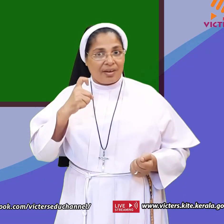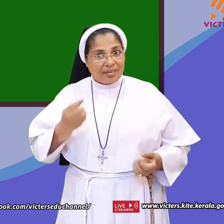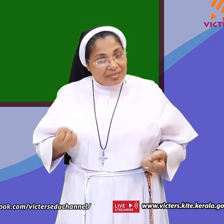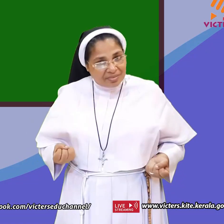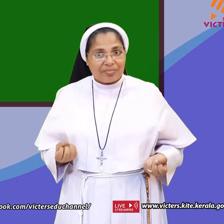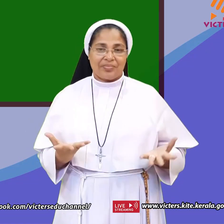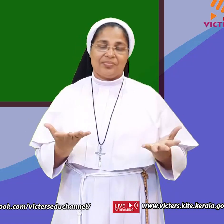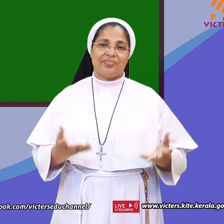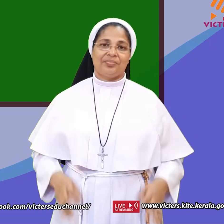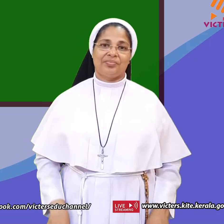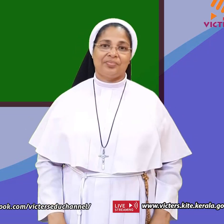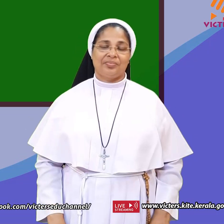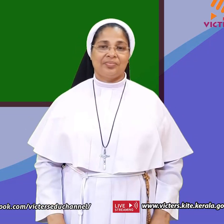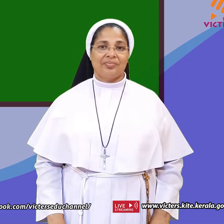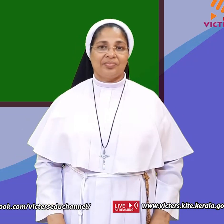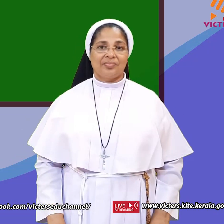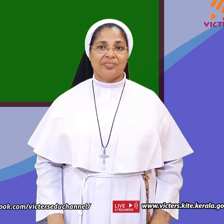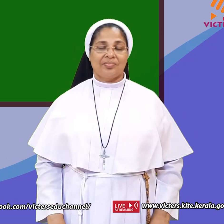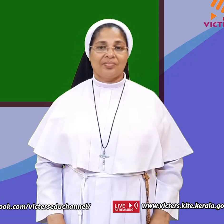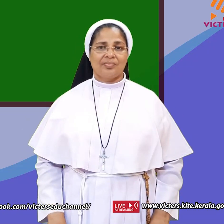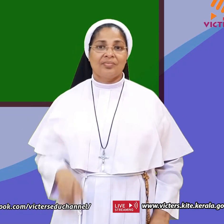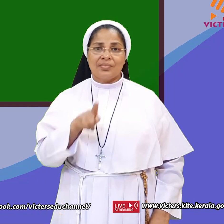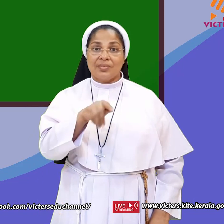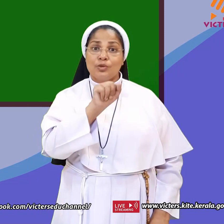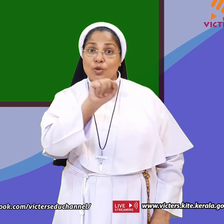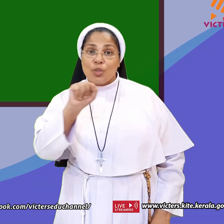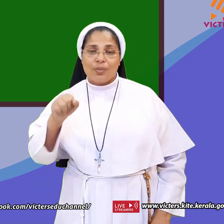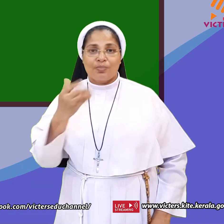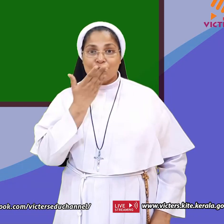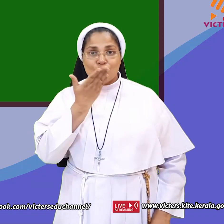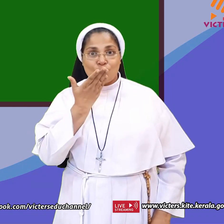March 17 ആരംഭിക്കുകയാണല്ലോ. അതാത് സ്കൂളിലെ